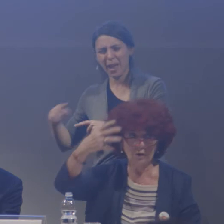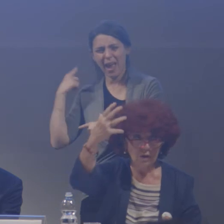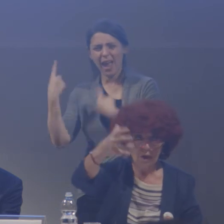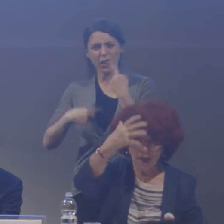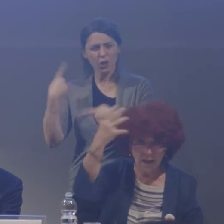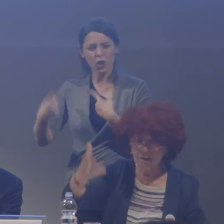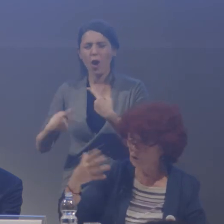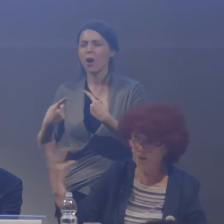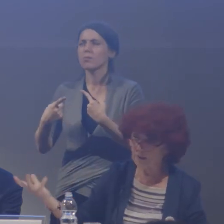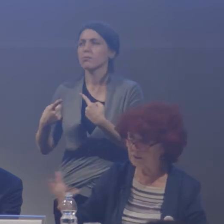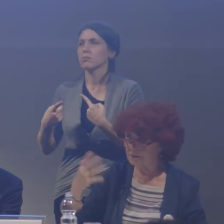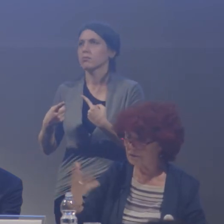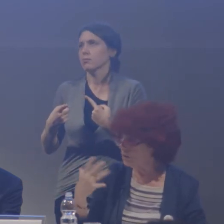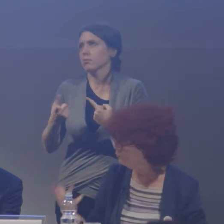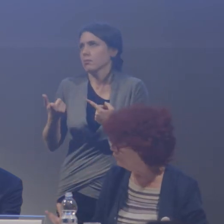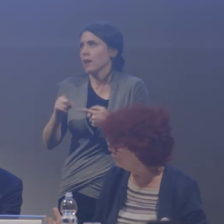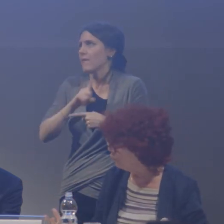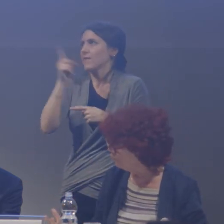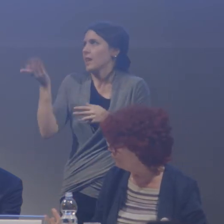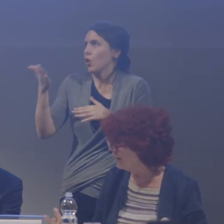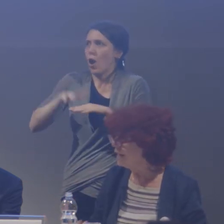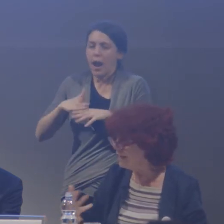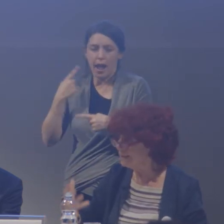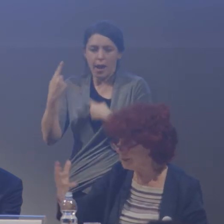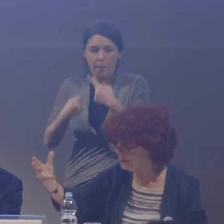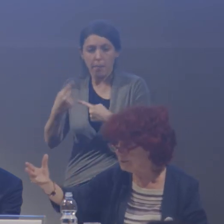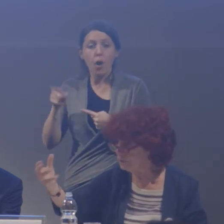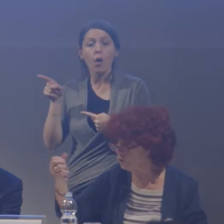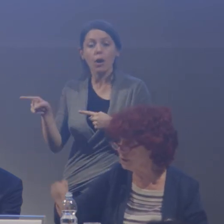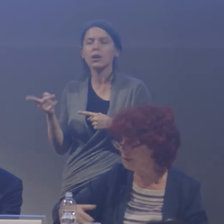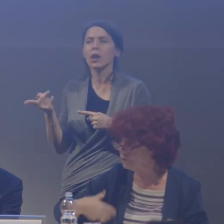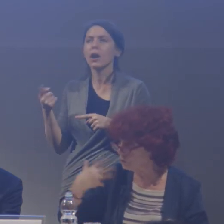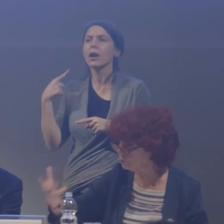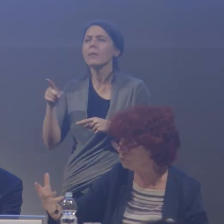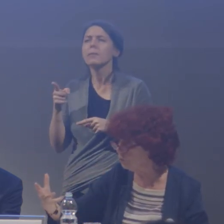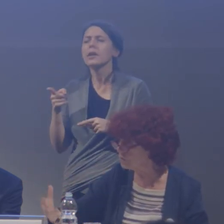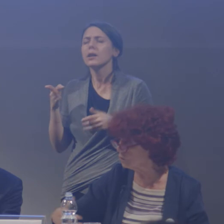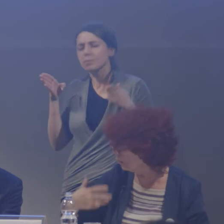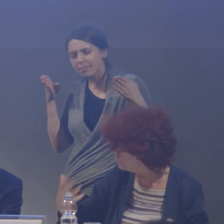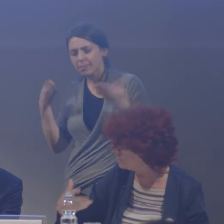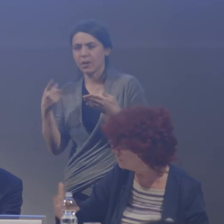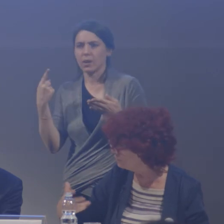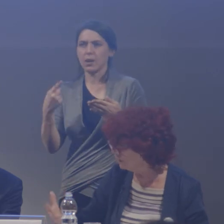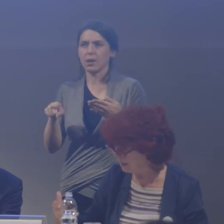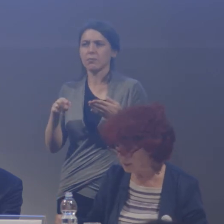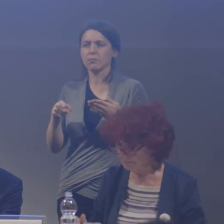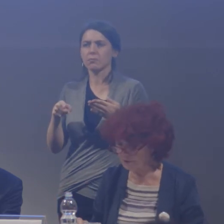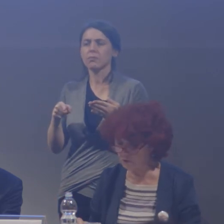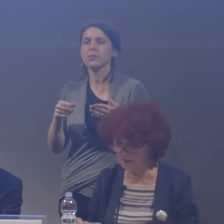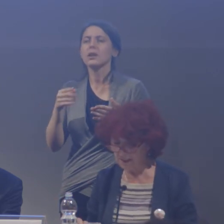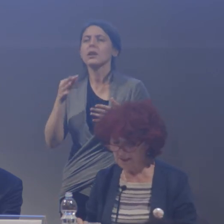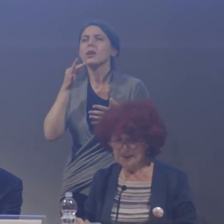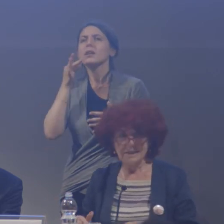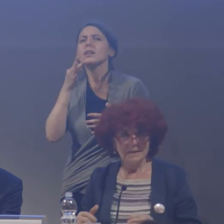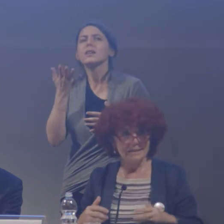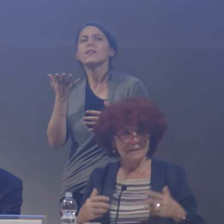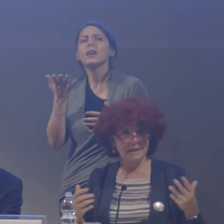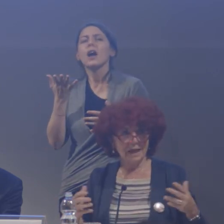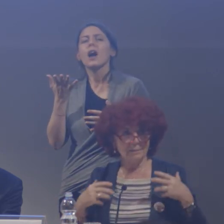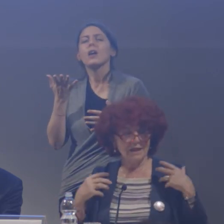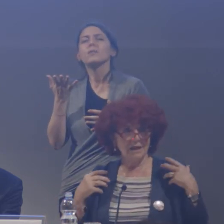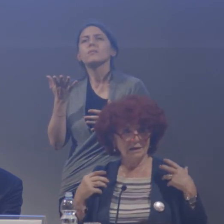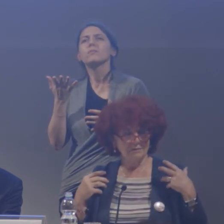fino a allora, diciamo fino a poco fa, era esattamente orientato a tutto questo, a questa straordinaria capacità